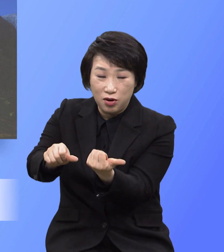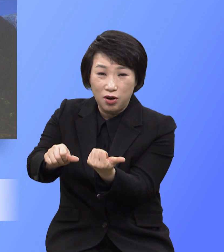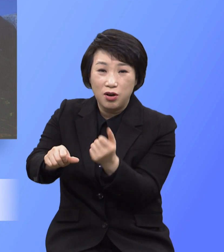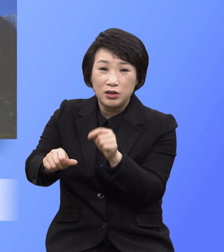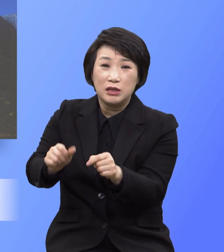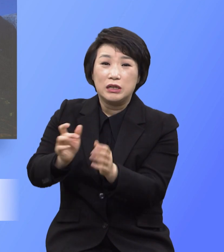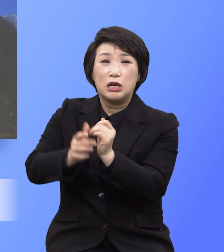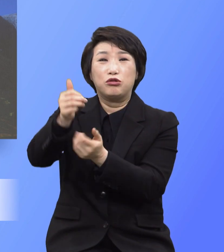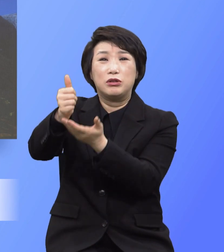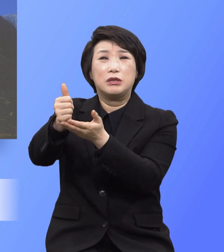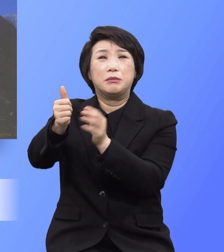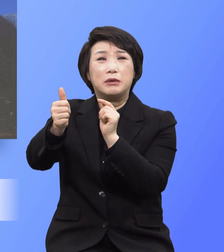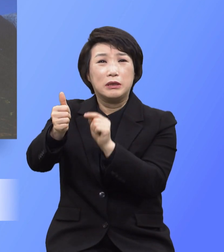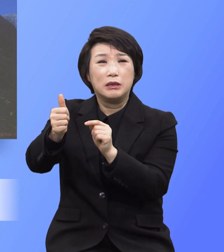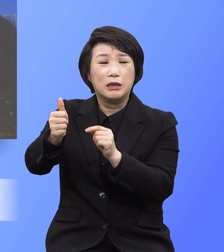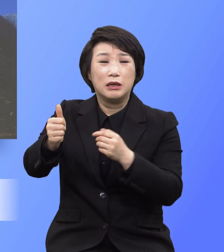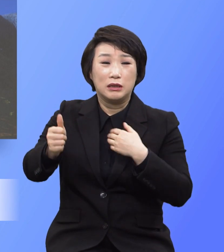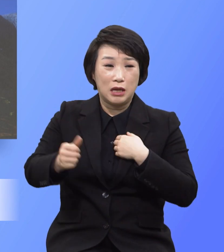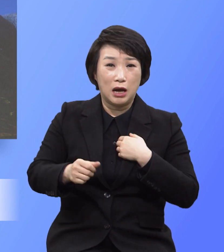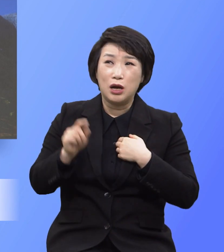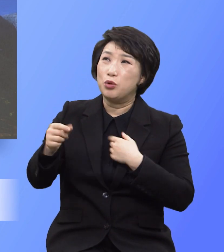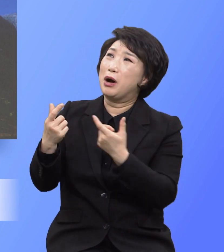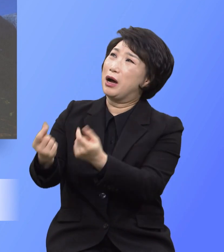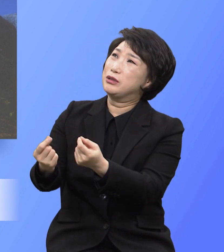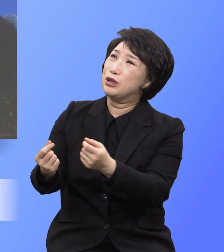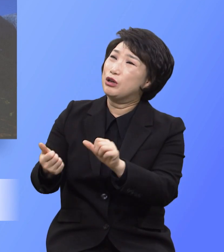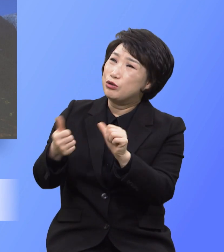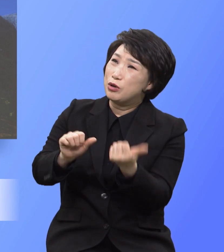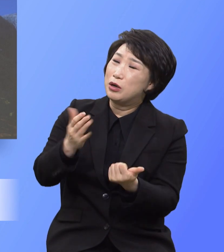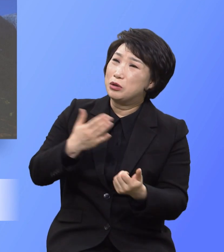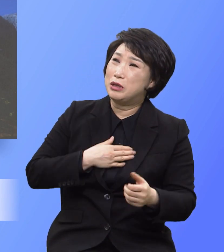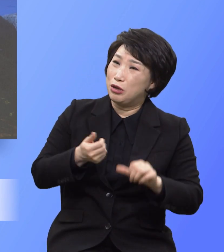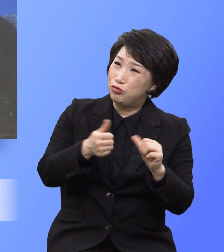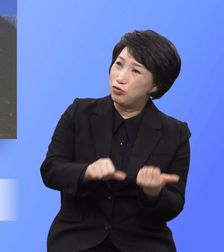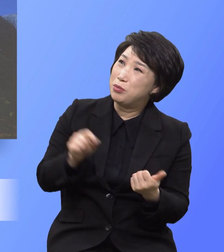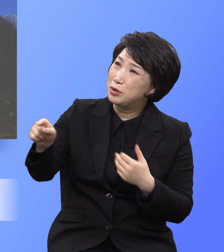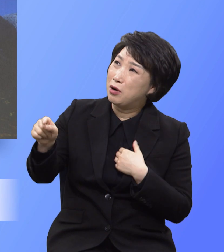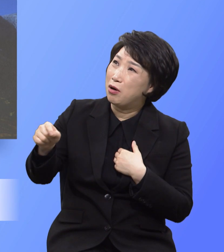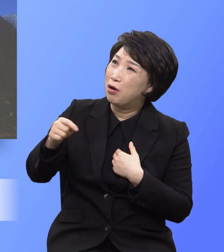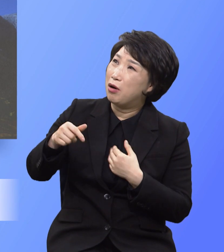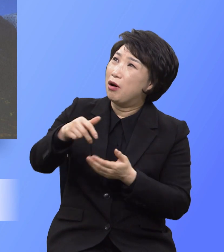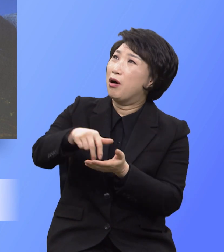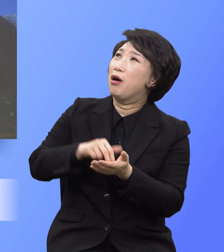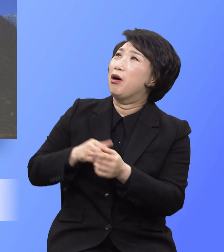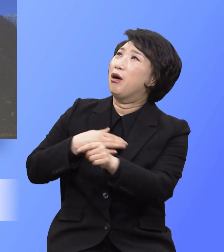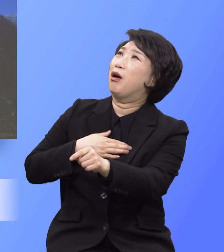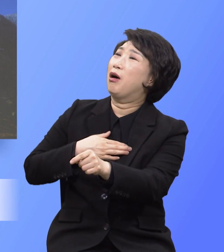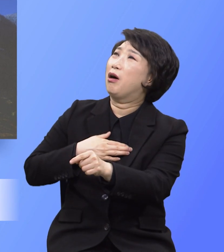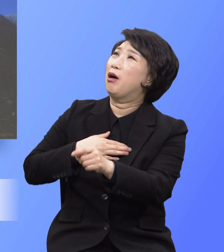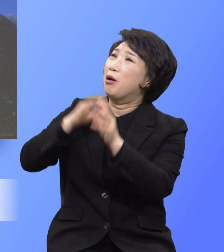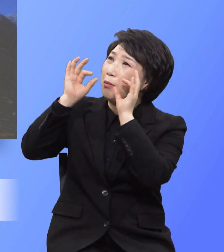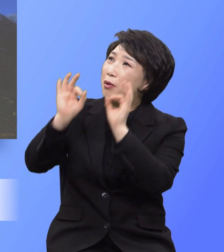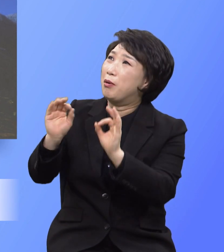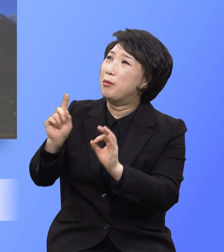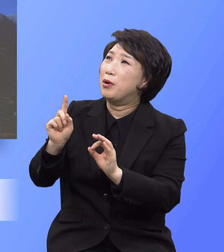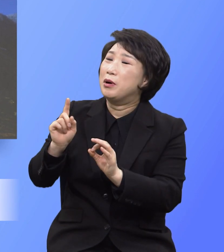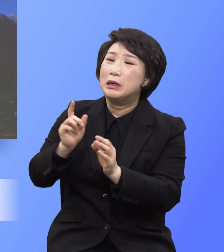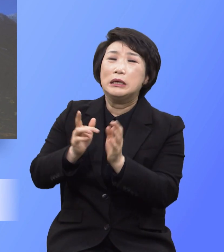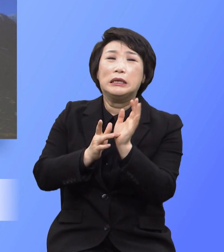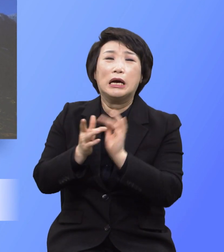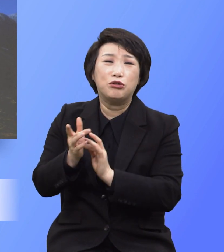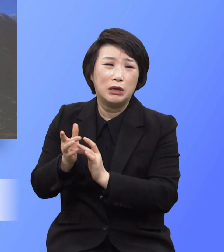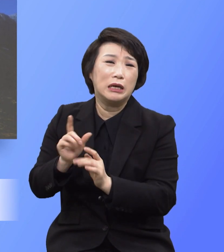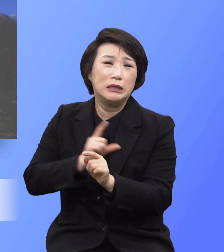쏟아서 죽으시면 내가 저렇게 죽어야 할 내 죽음이라고 바라볼 때 그